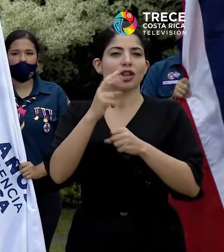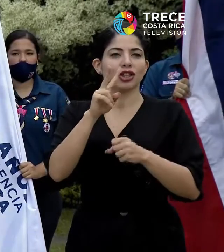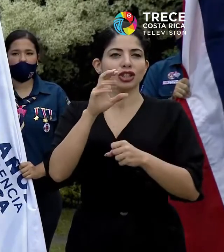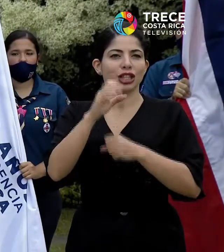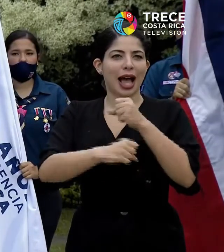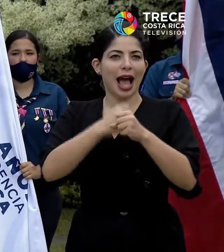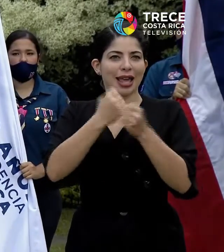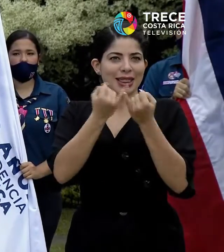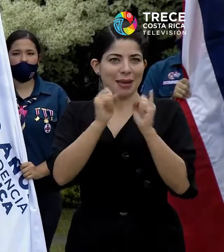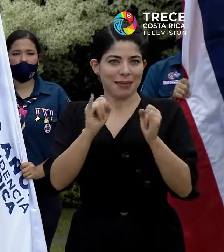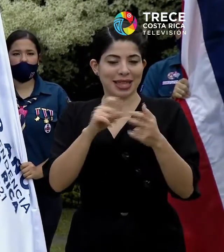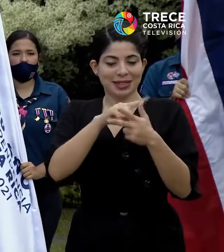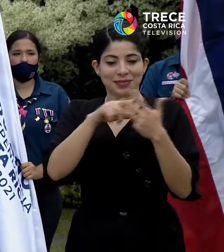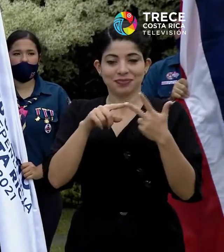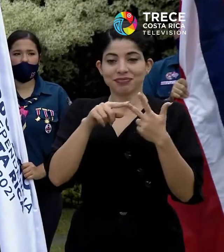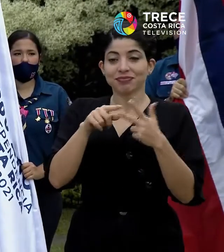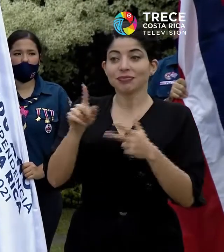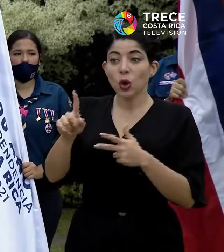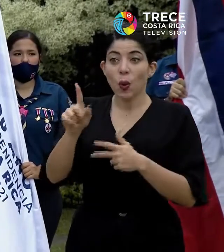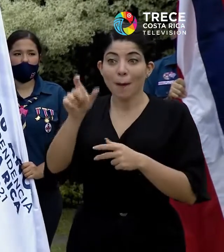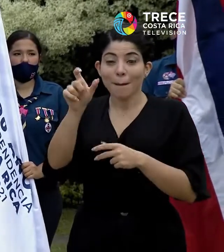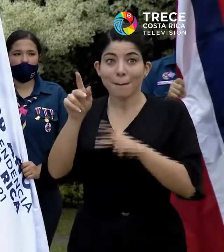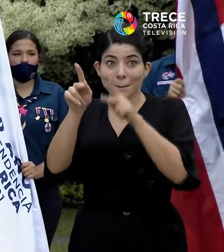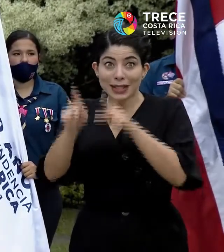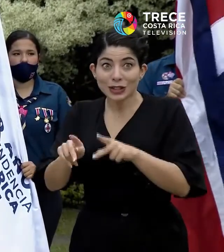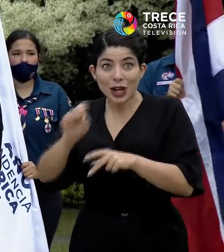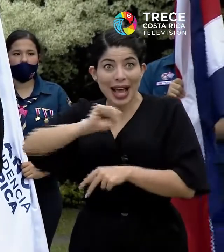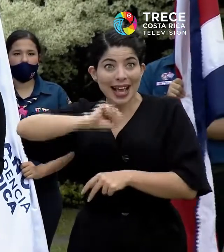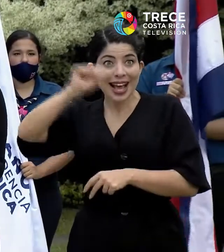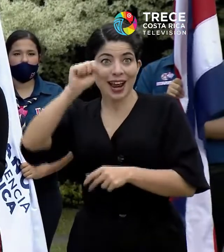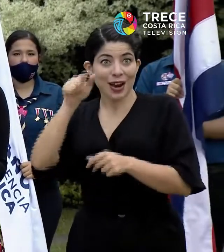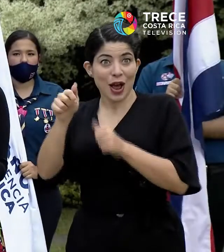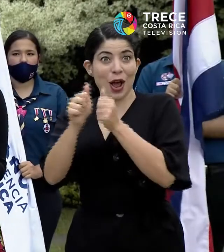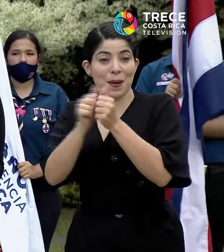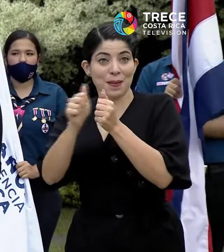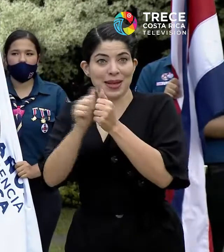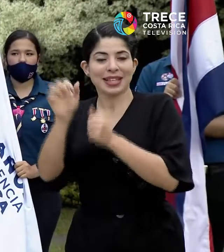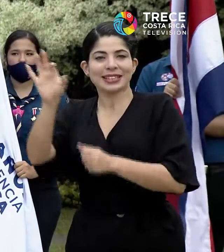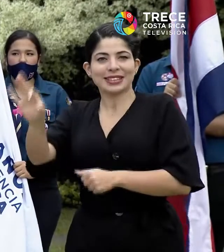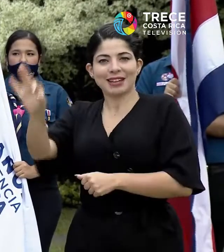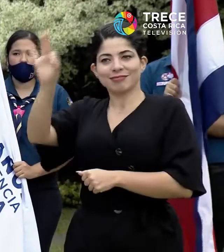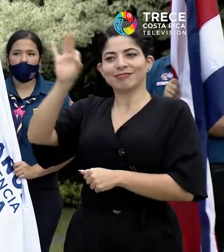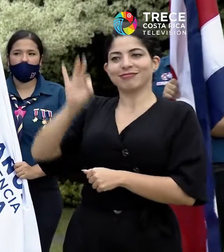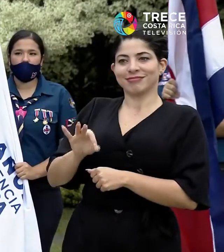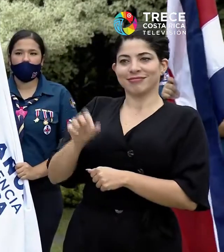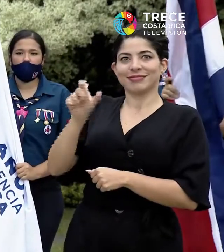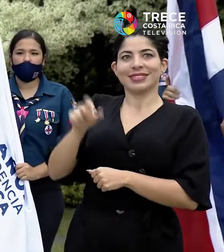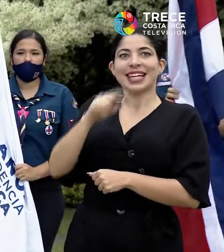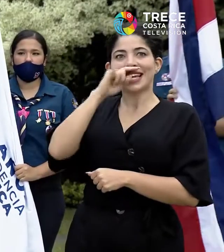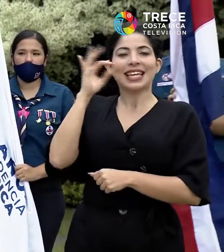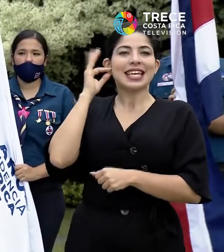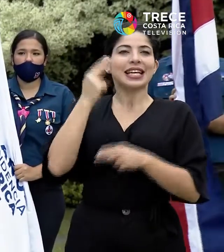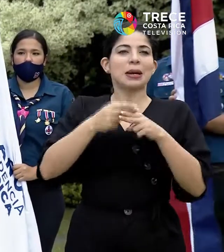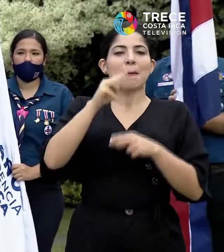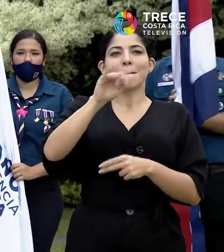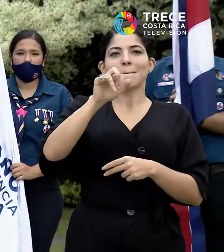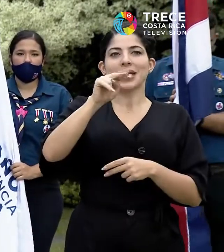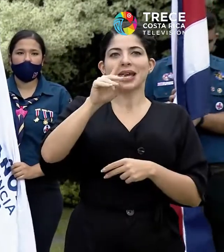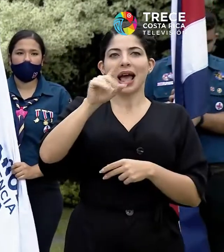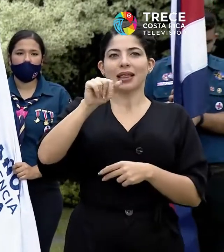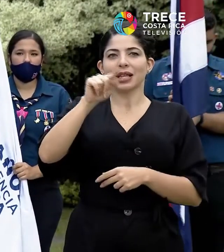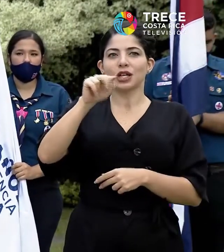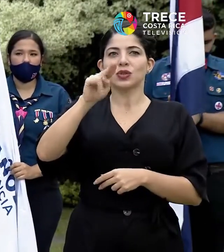Esta mañana contamos con uno de los ganadores de este concurso y por eso damos la bienvenida a la niña Miranda Zúñiga, quien fue